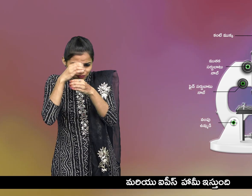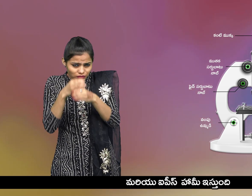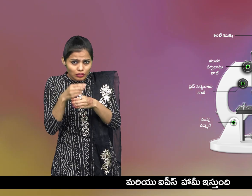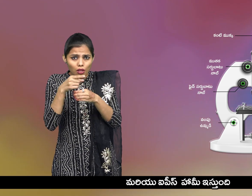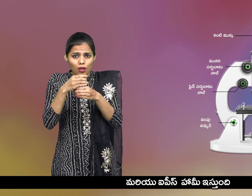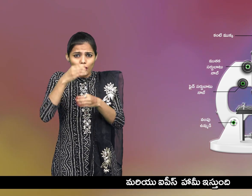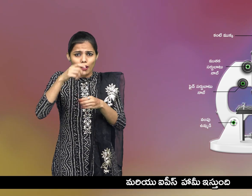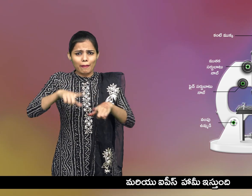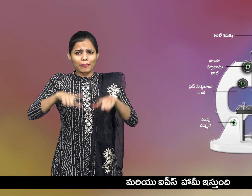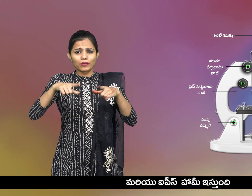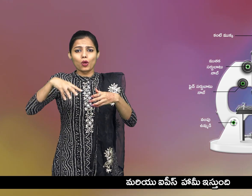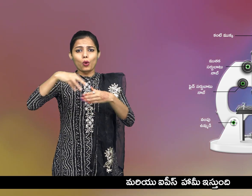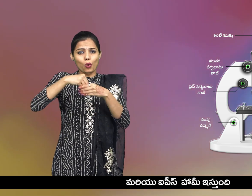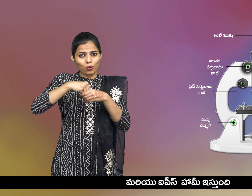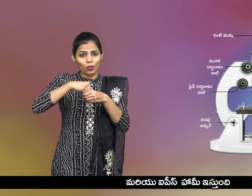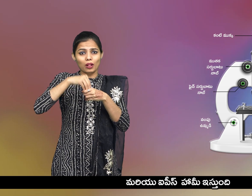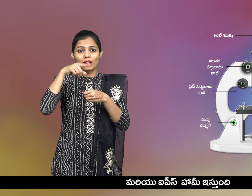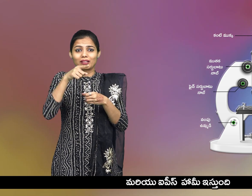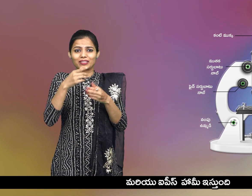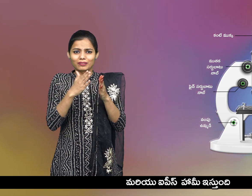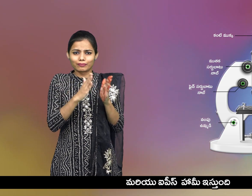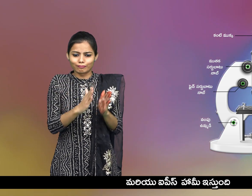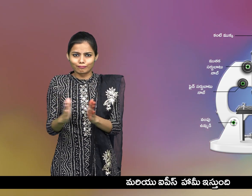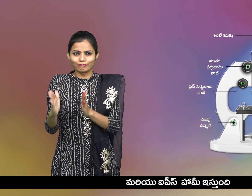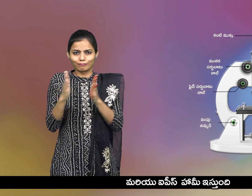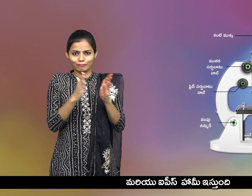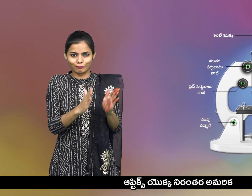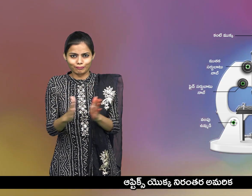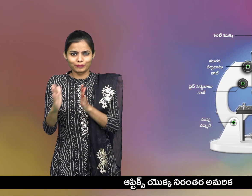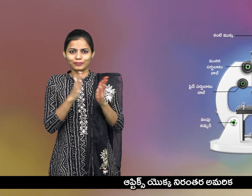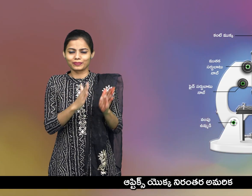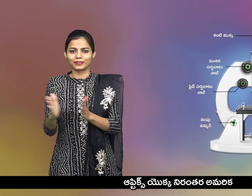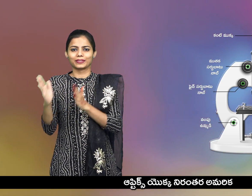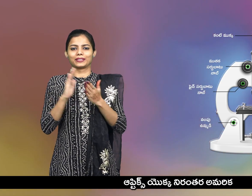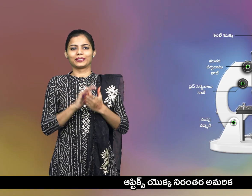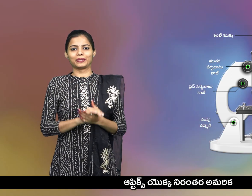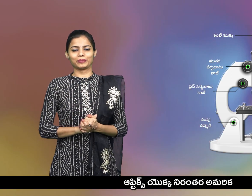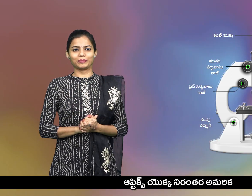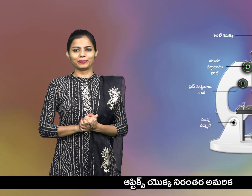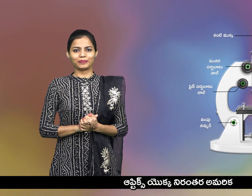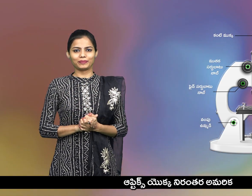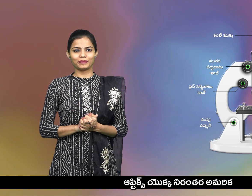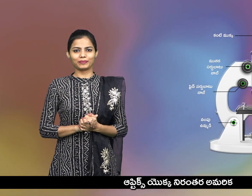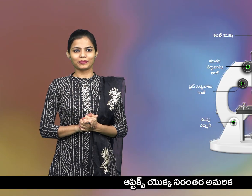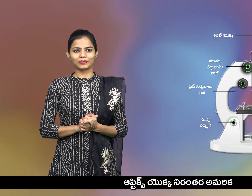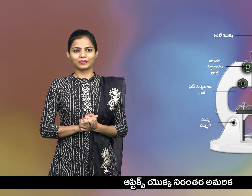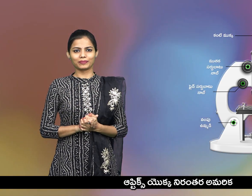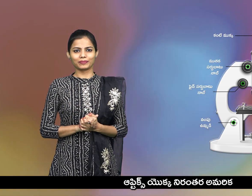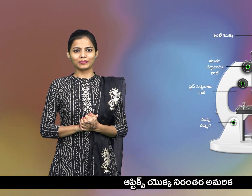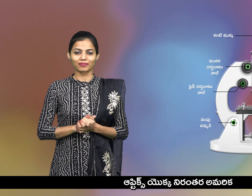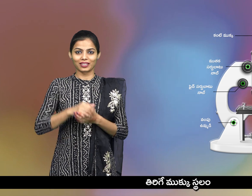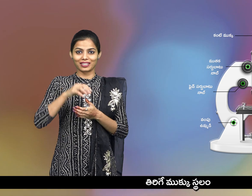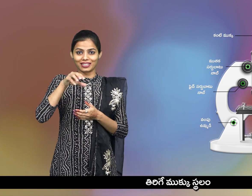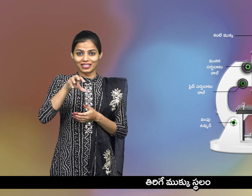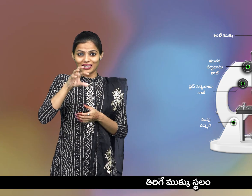మరియు ఐపిఎస్ హామీ ఇస్తుంది. ఎఫెక్ట్స్ యొక్క నిరంతర అమరిక. తిరిగే